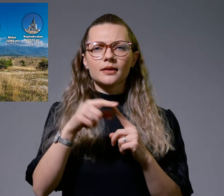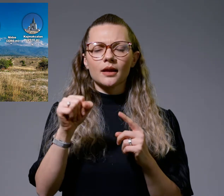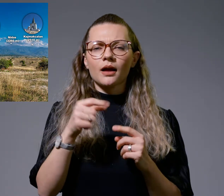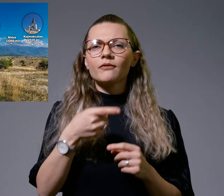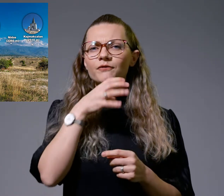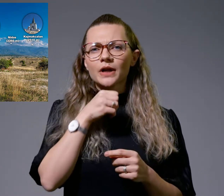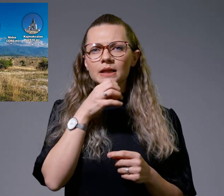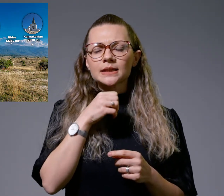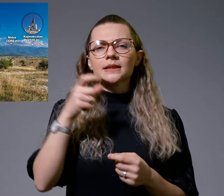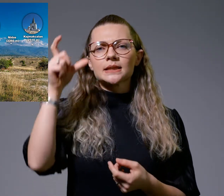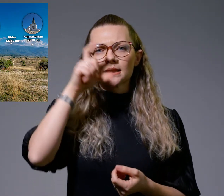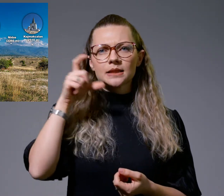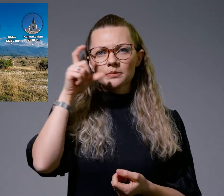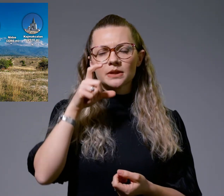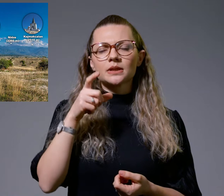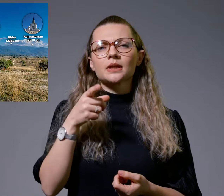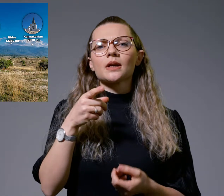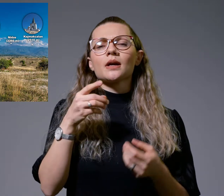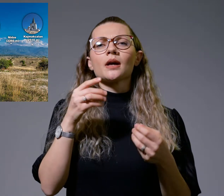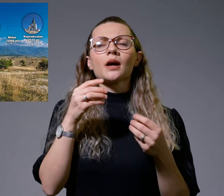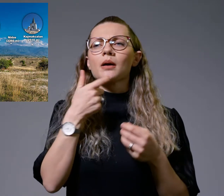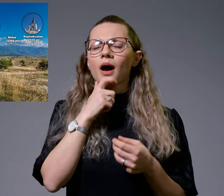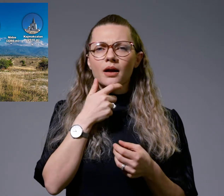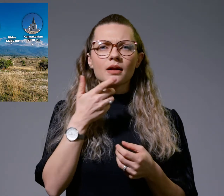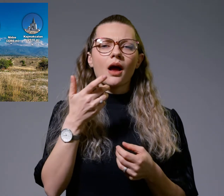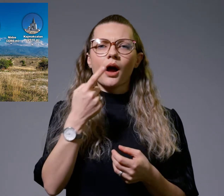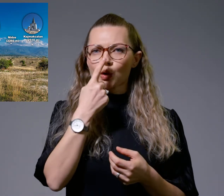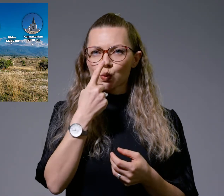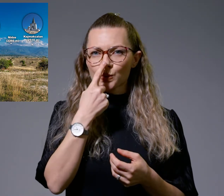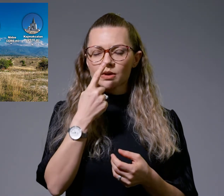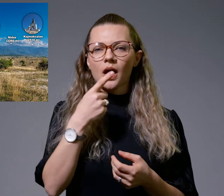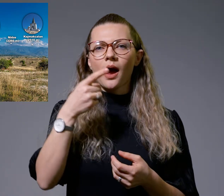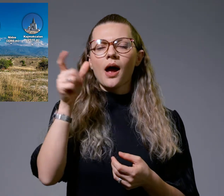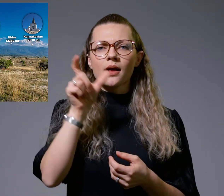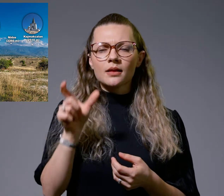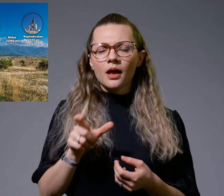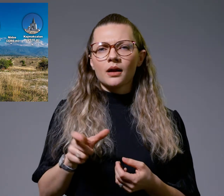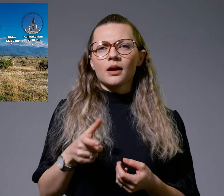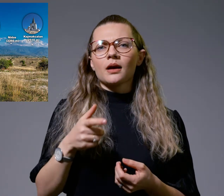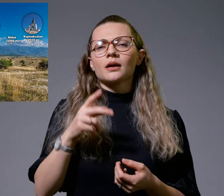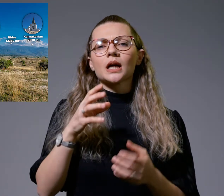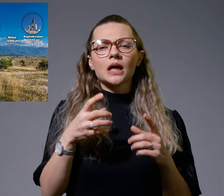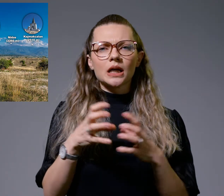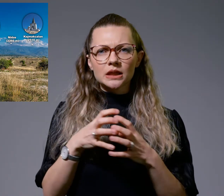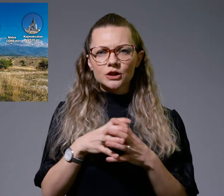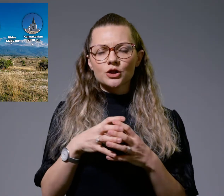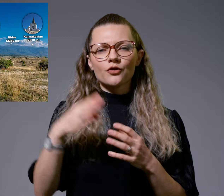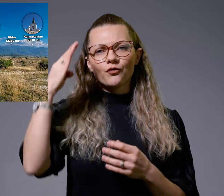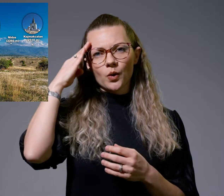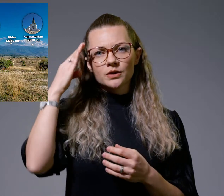француски, српски, британски, руски, италијански и грчки војски,